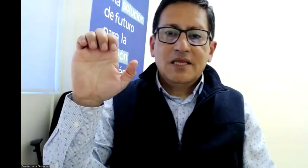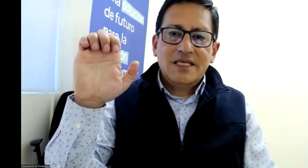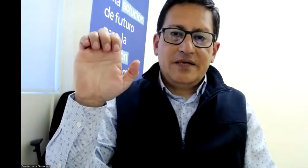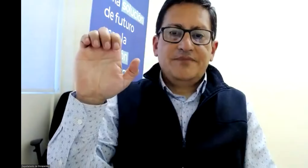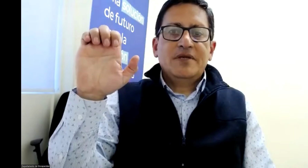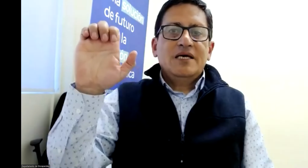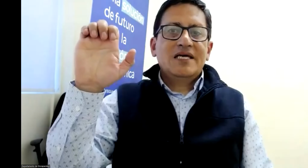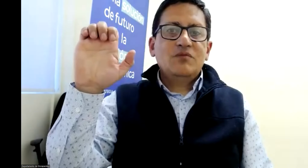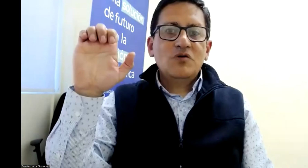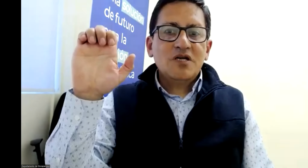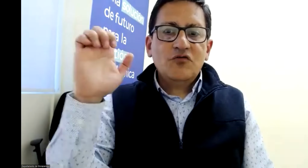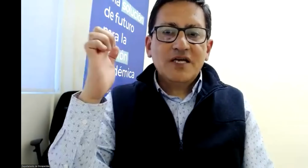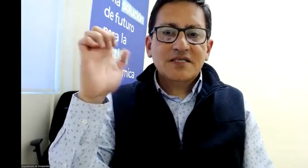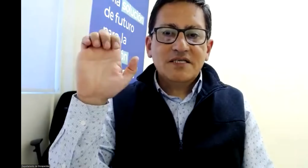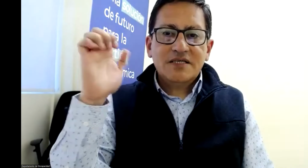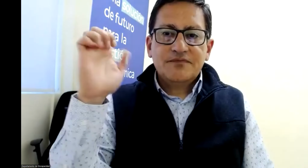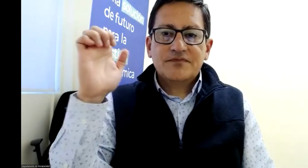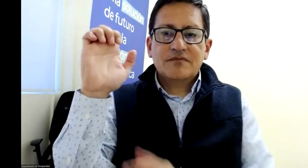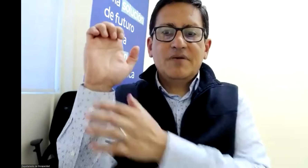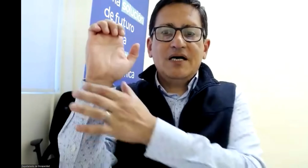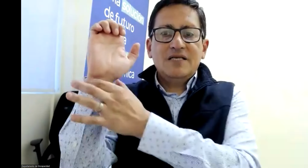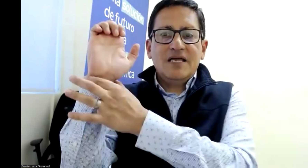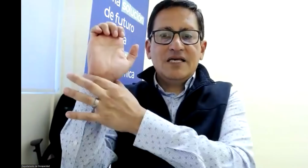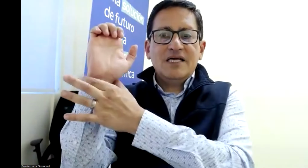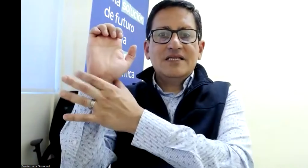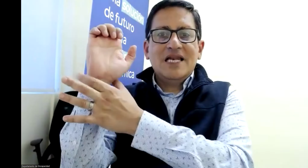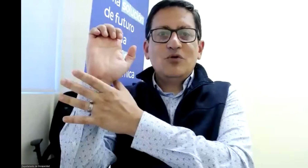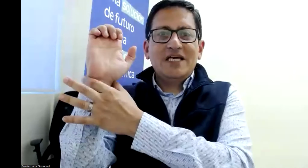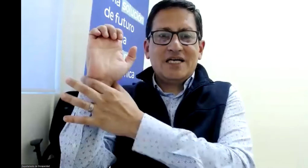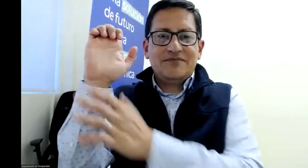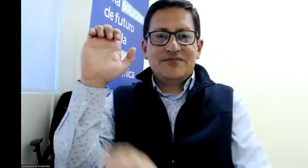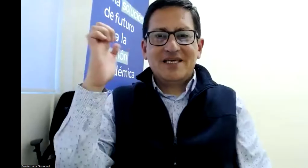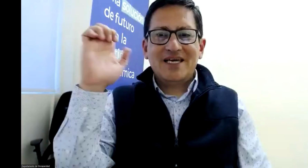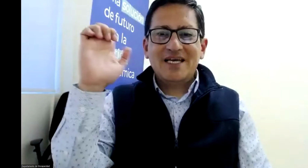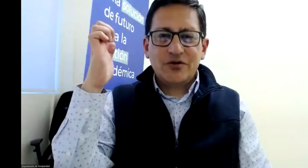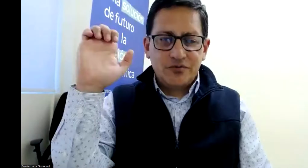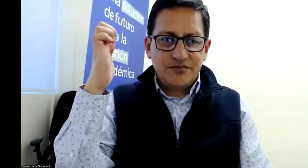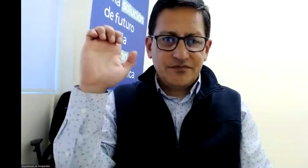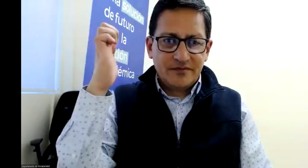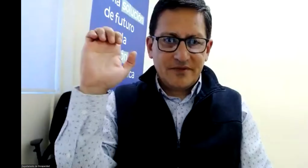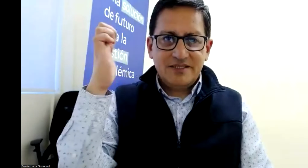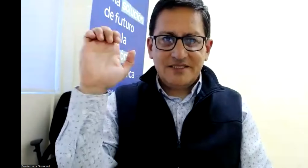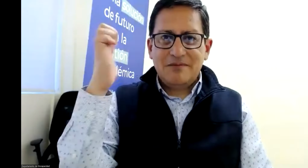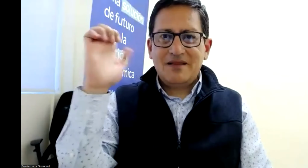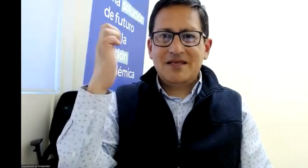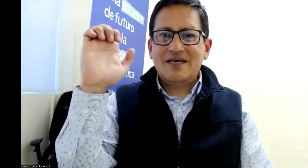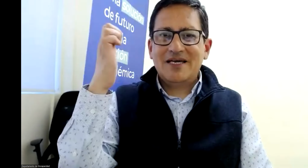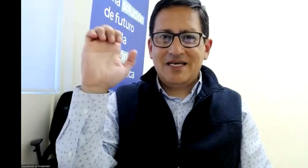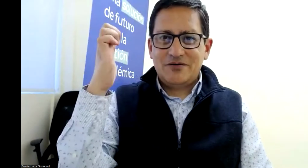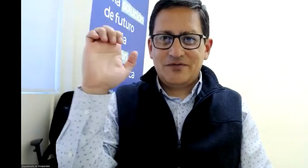Letra E. Y el movimiento, fíjense, es este. Va desde aquí de la muñeca enero. Ese es el mes de enero.